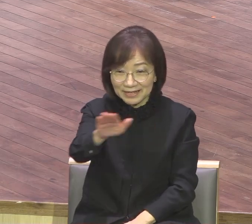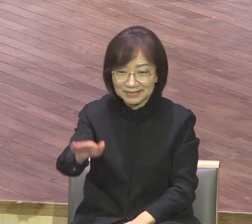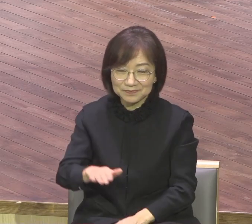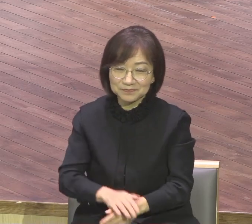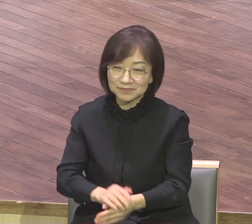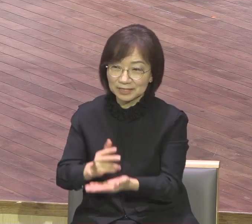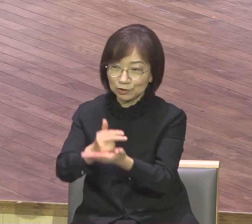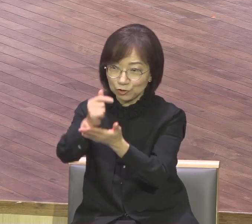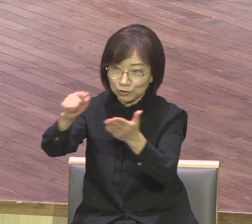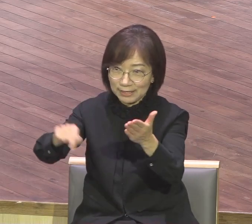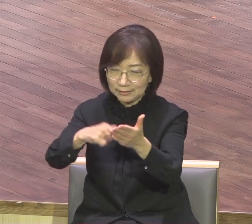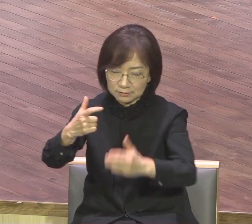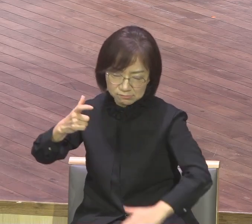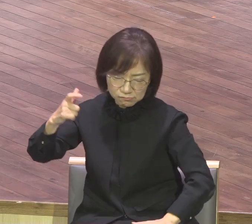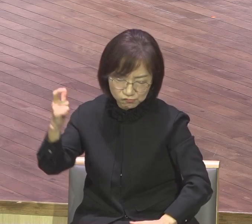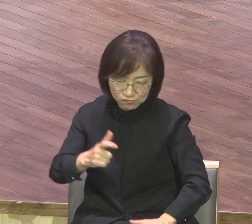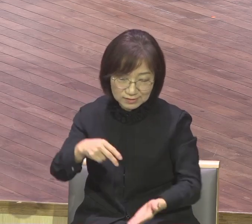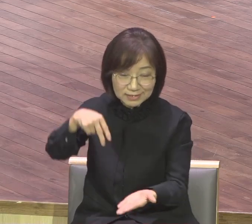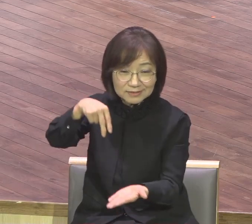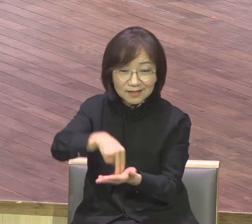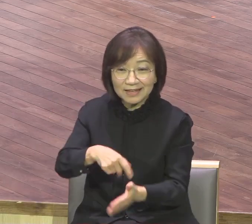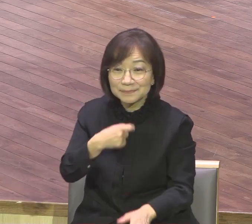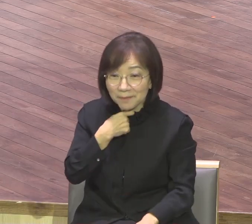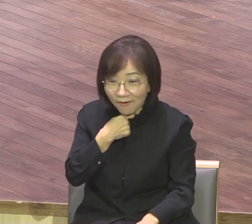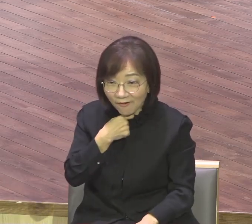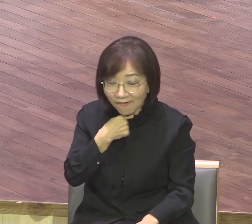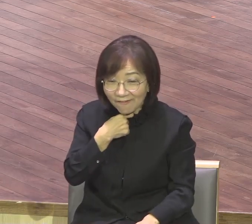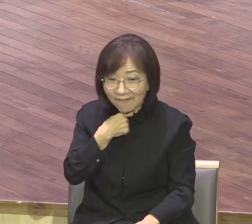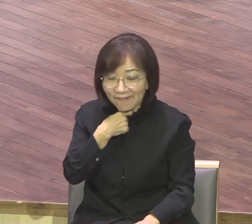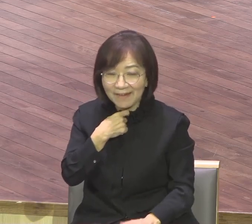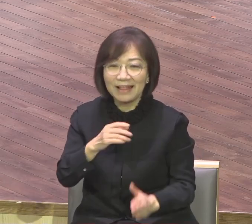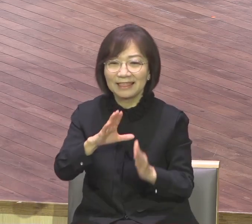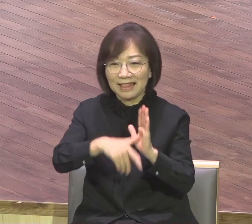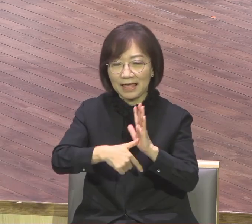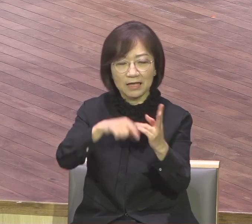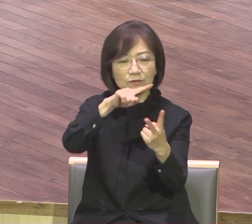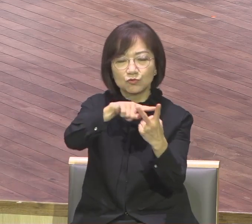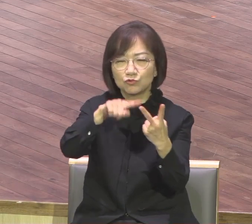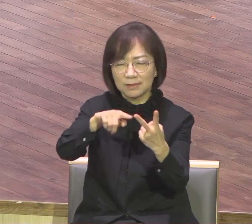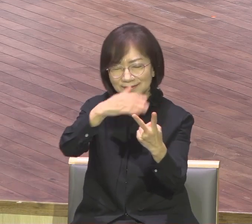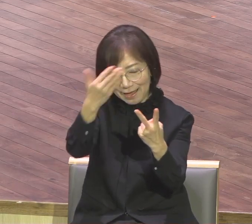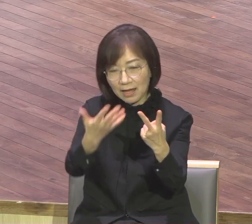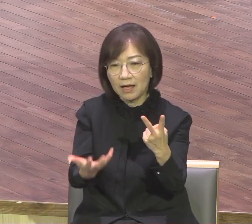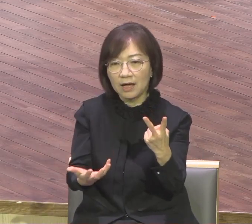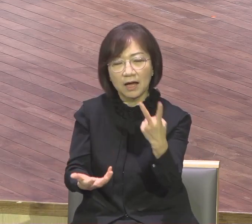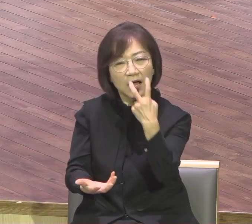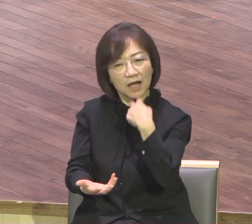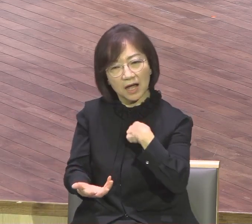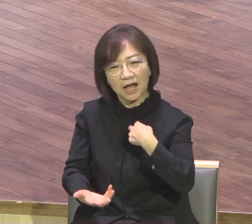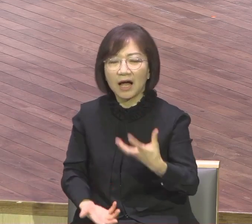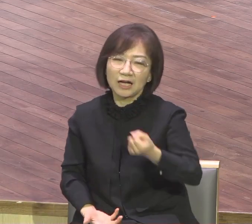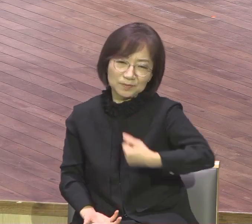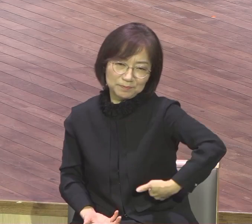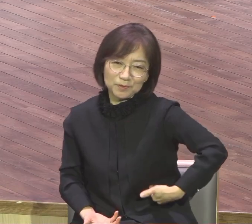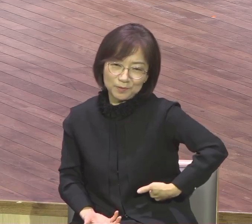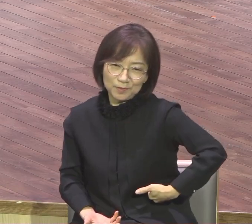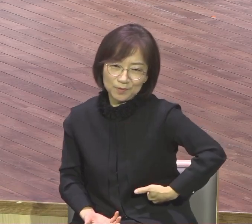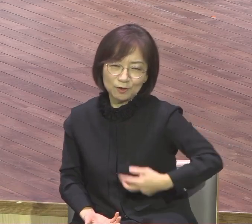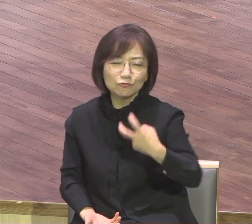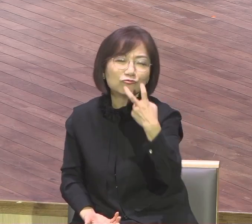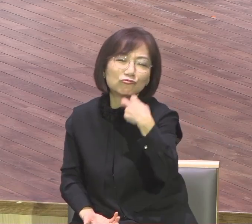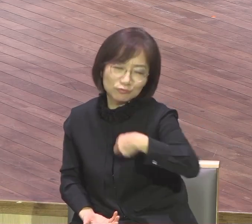서는 삶을요, 이 두 가지 부분을 잘 아는 게 중요합니다. Es muy importante en nuestra vida de fe tener estas